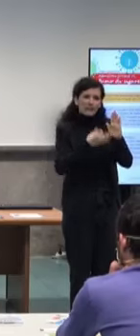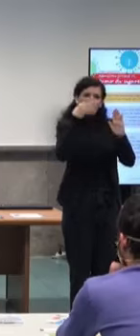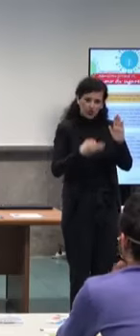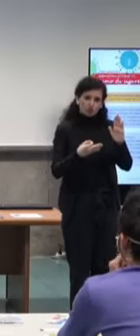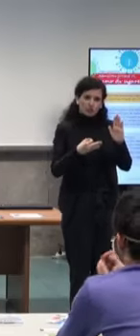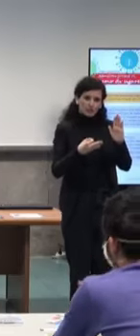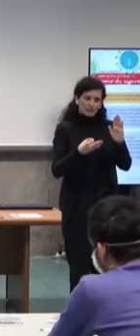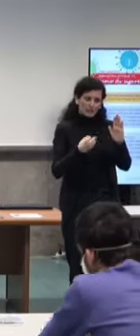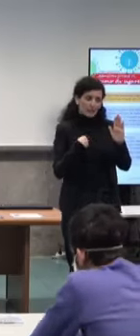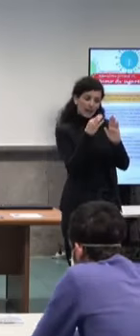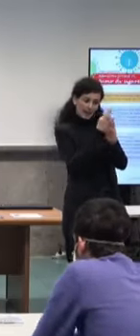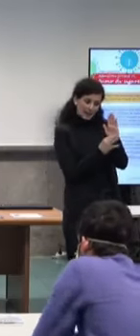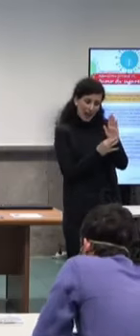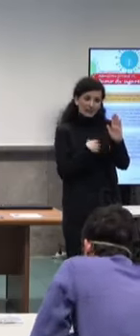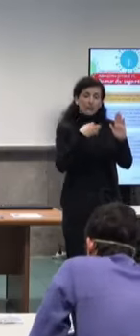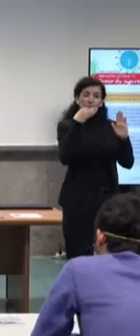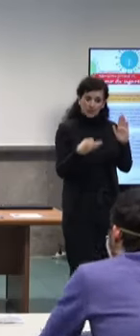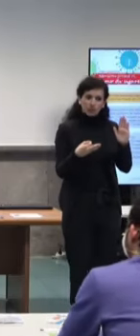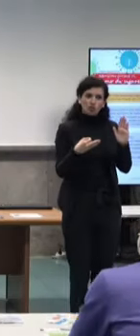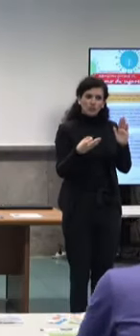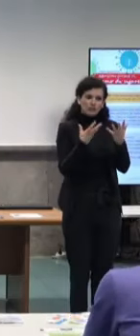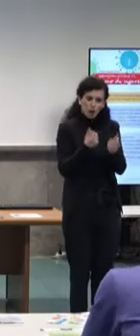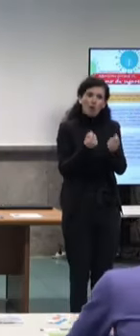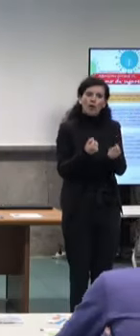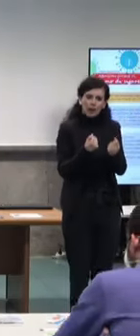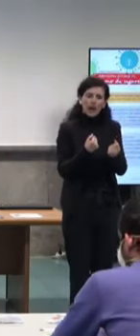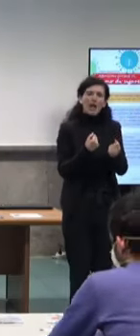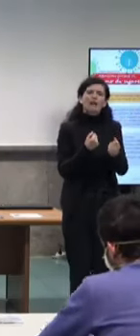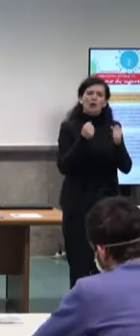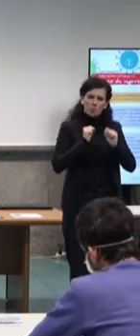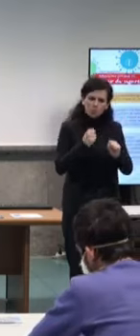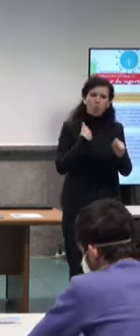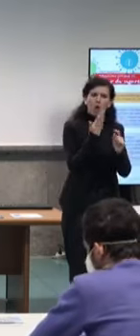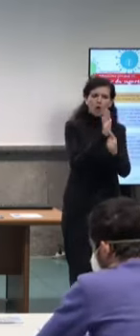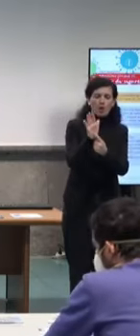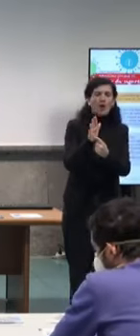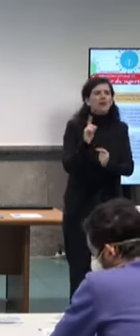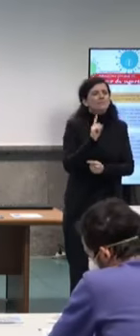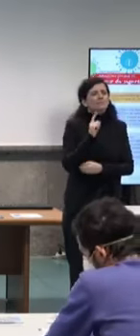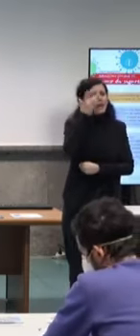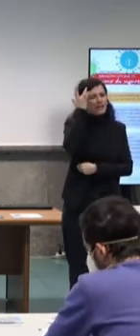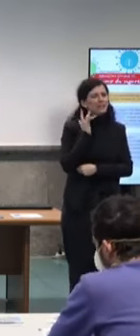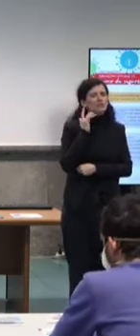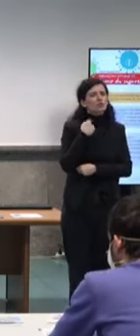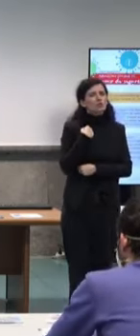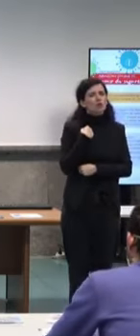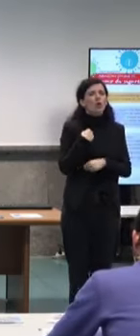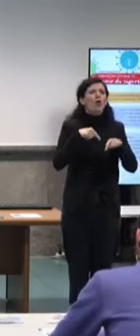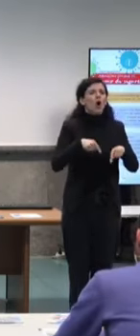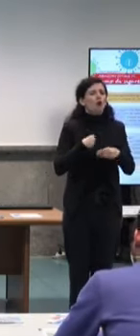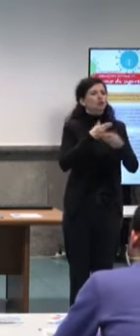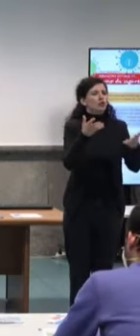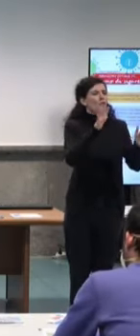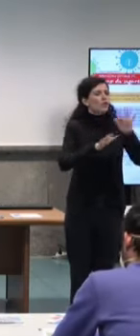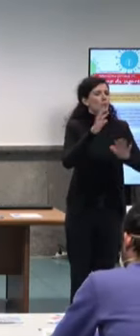ripeto il nostro preoccupazione qui andiamo dei dati che siano solidi e predittivi in maniera solida perché se non rischiamo di magari dire oggi un